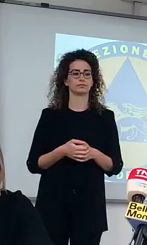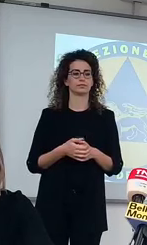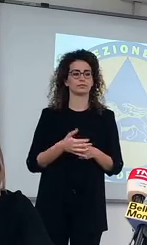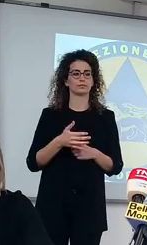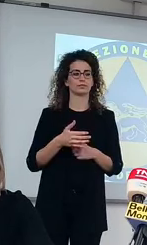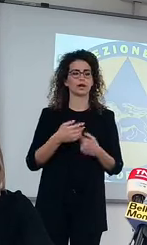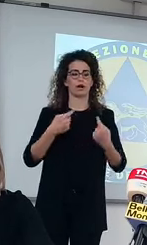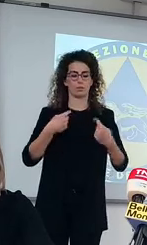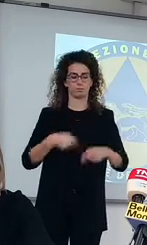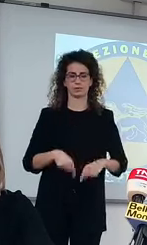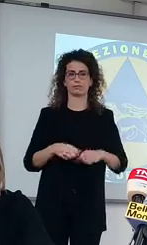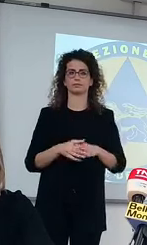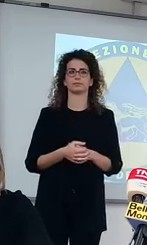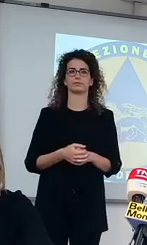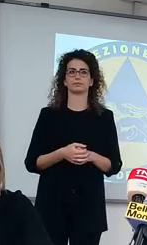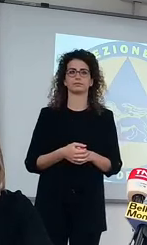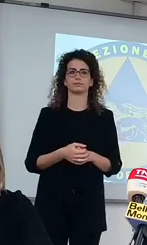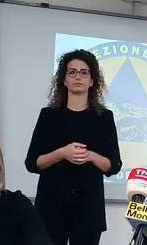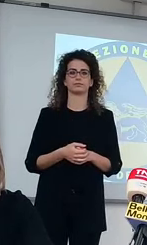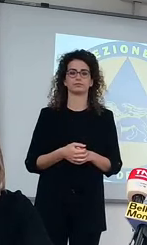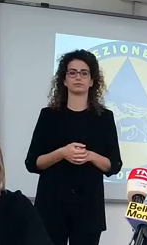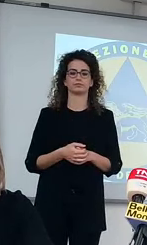60, eccola qua.